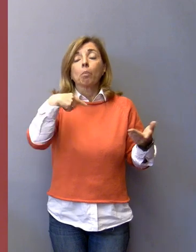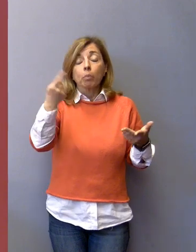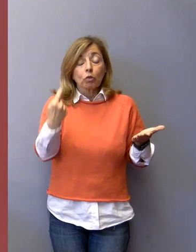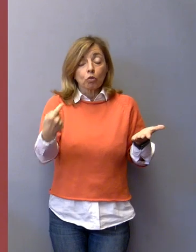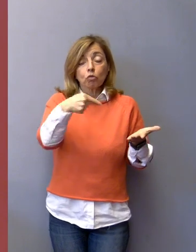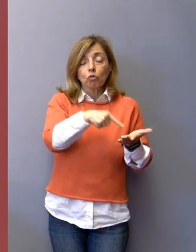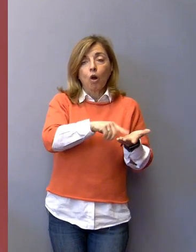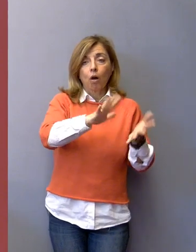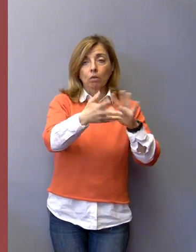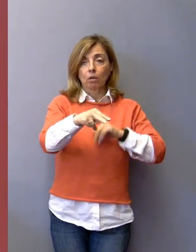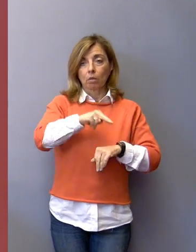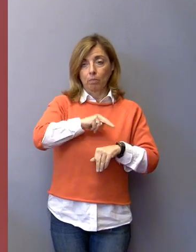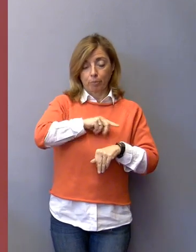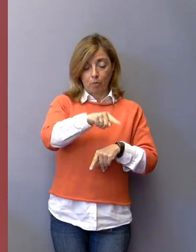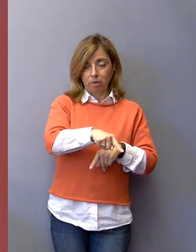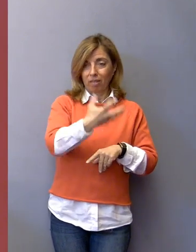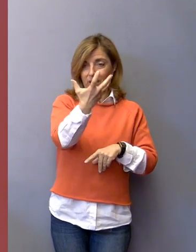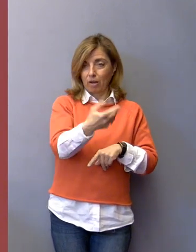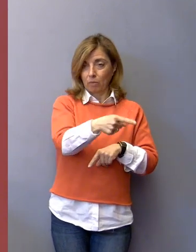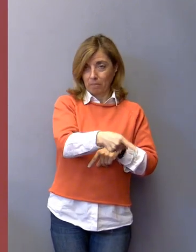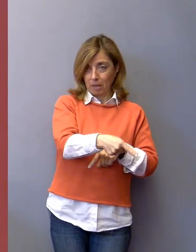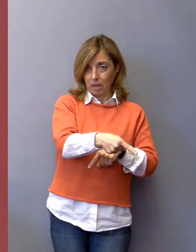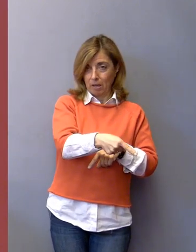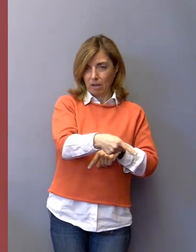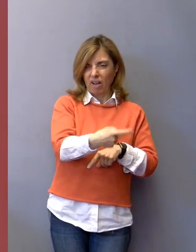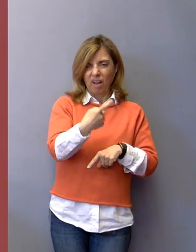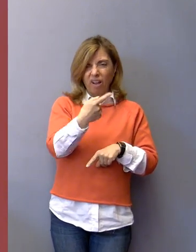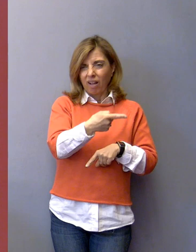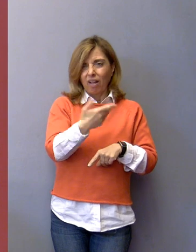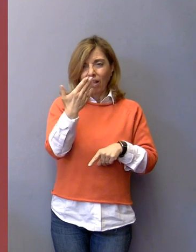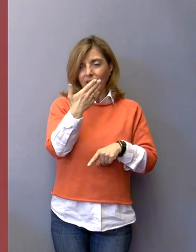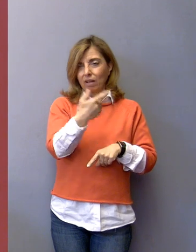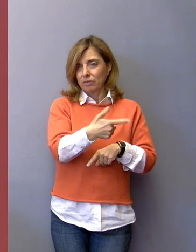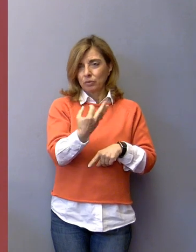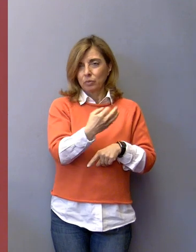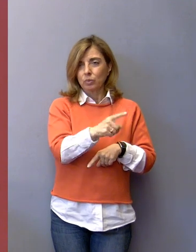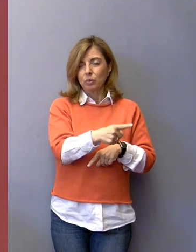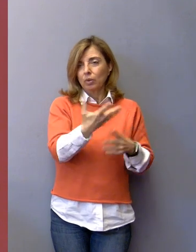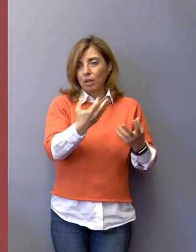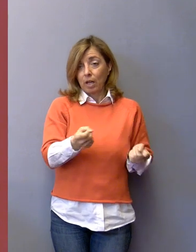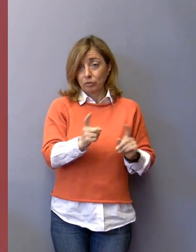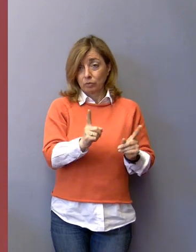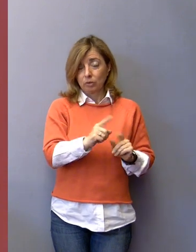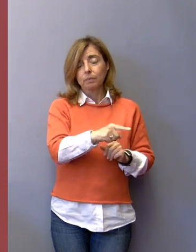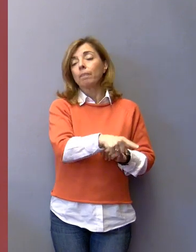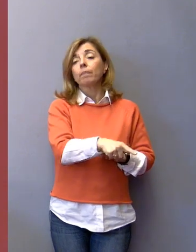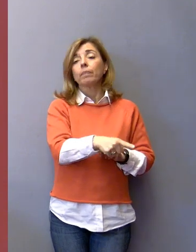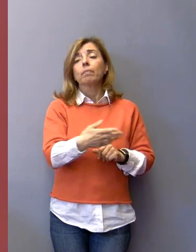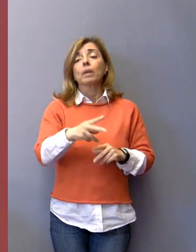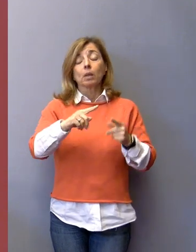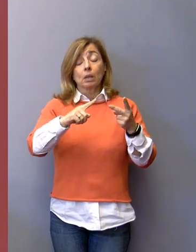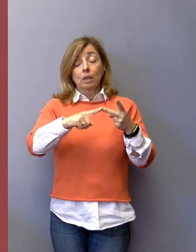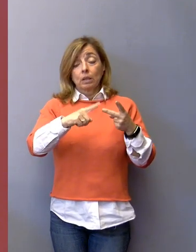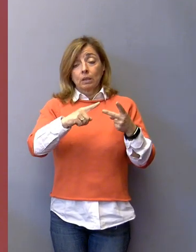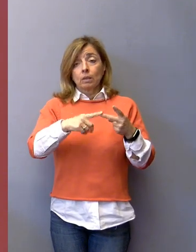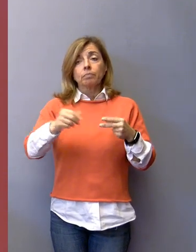vulnus inaccettabile il secondo sindaco è quello di cui le accennavo poc'anzi e cioè quello che